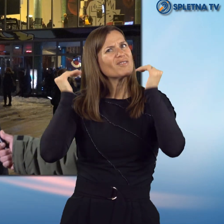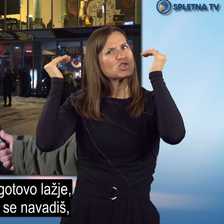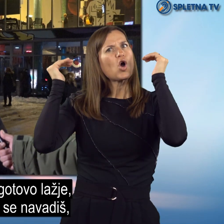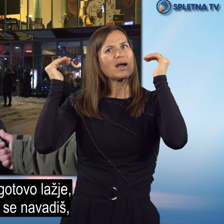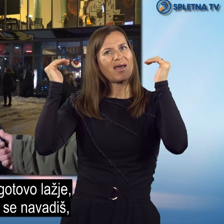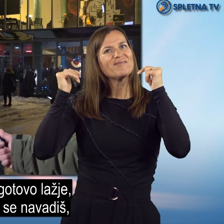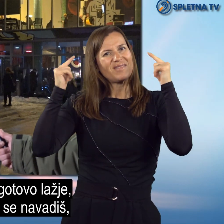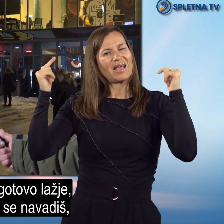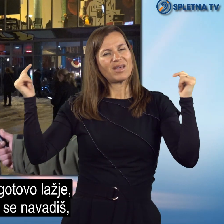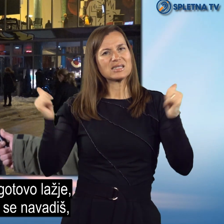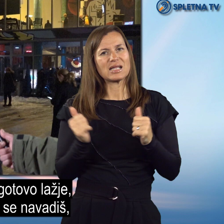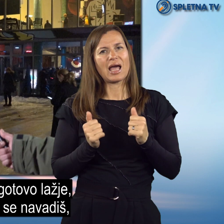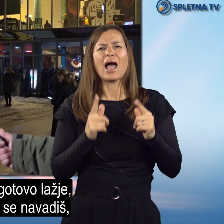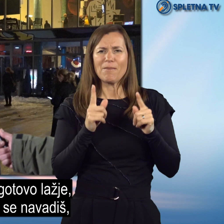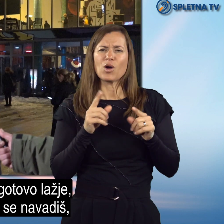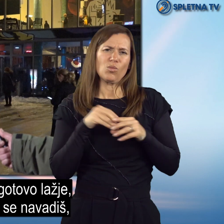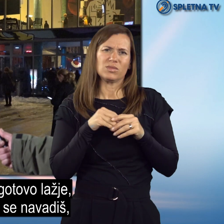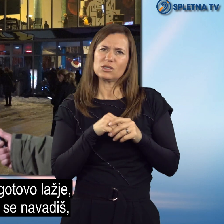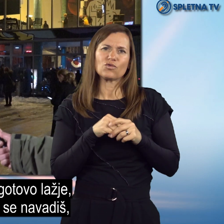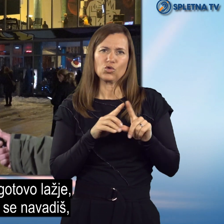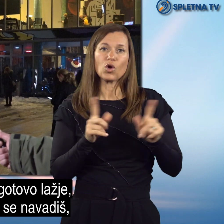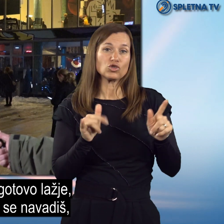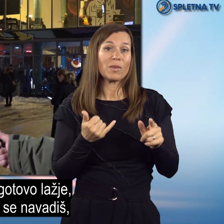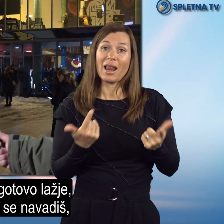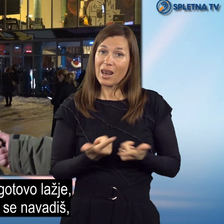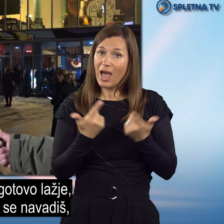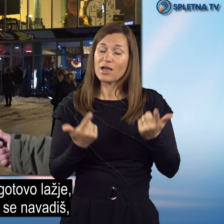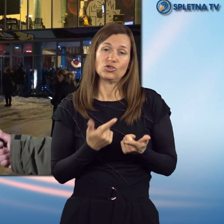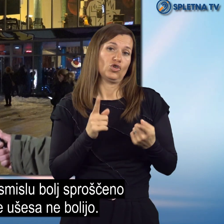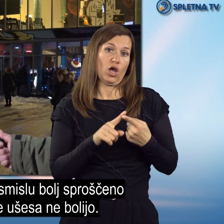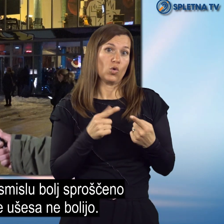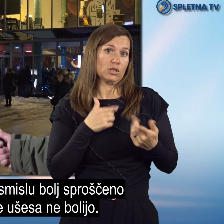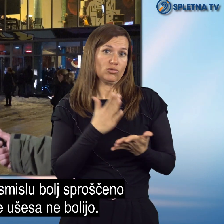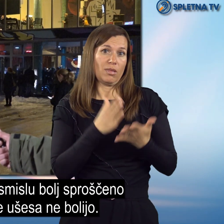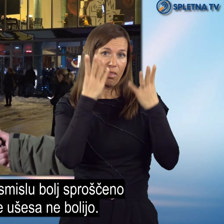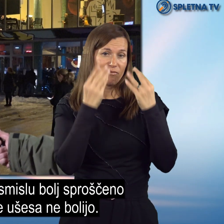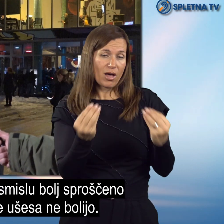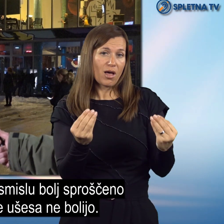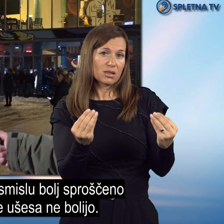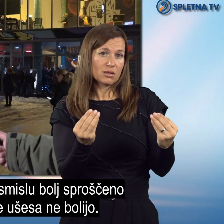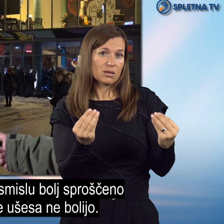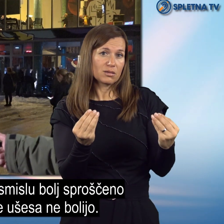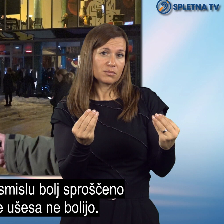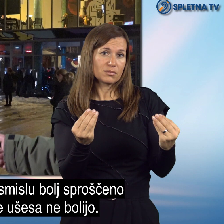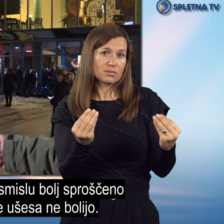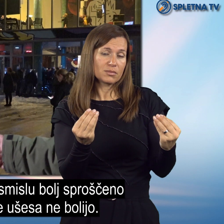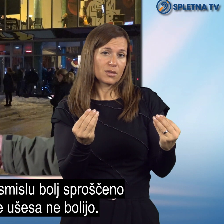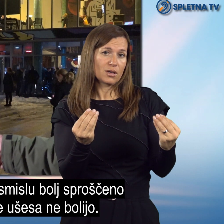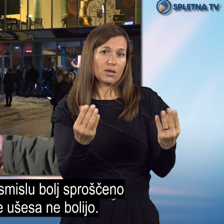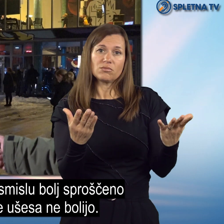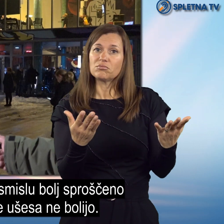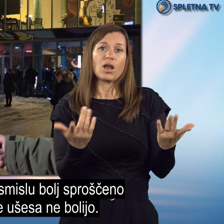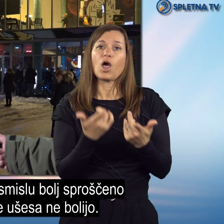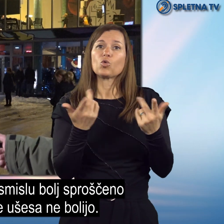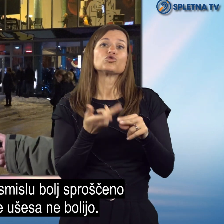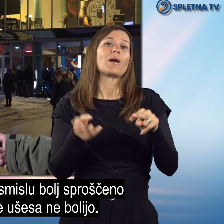Je pa definitivno lažje, ker pač, ne vem, ko se navadiš, lahko mogoče v nekem smislu bolj